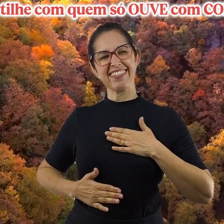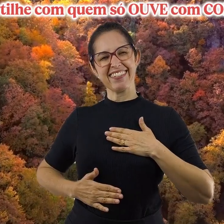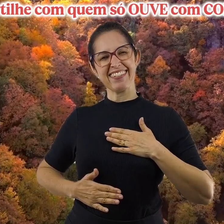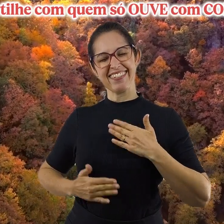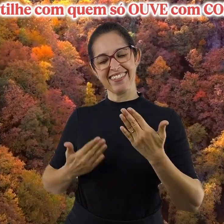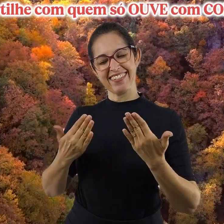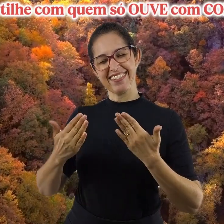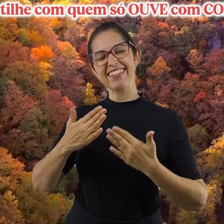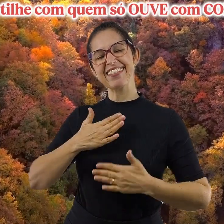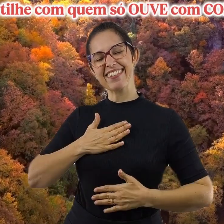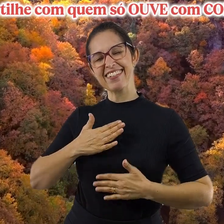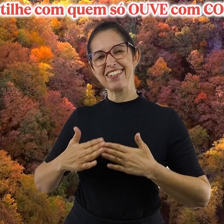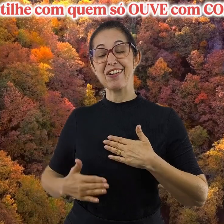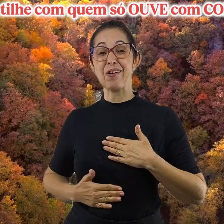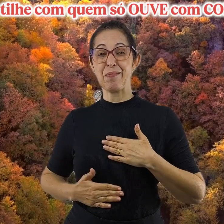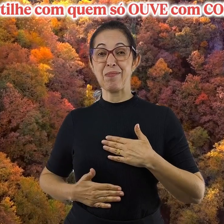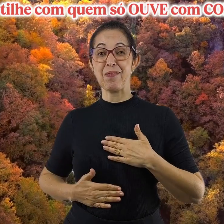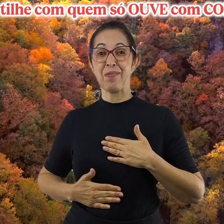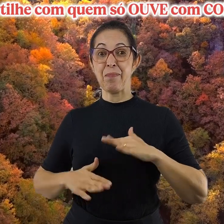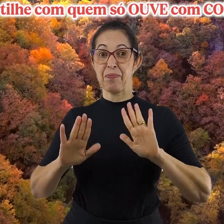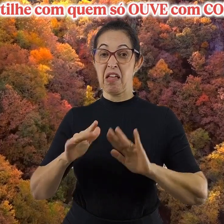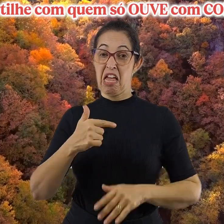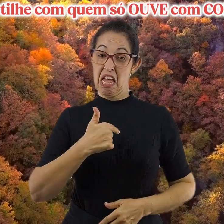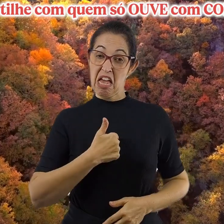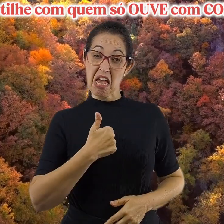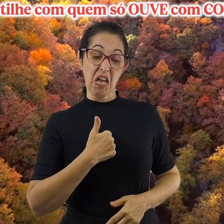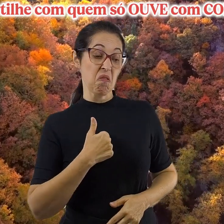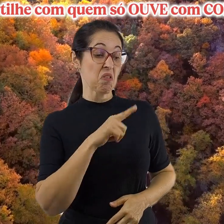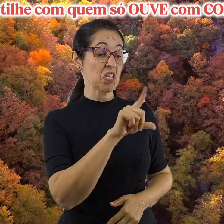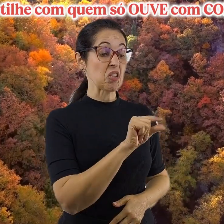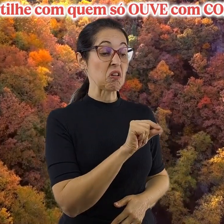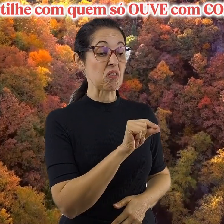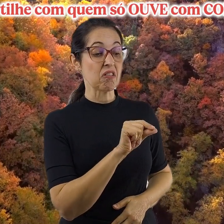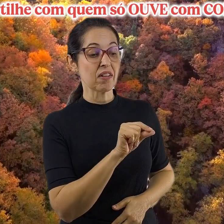você faz, todo mundo faz, mas Deus não faz.